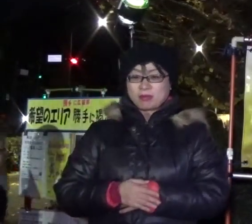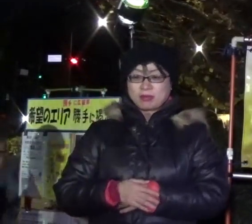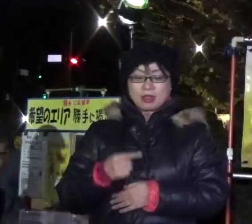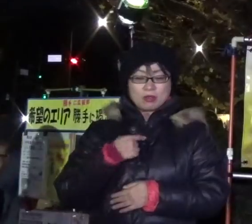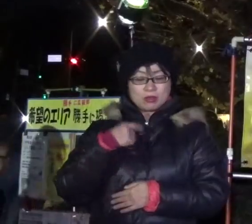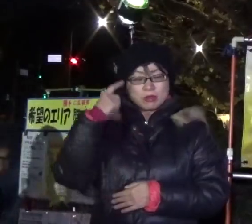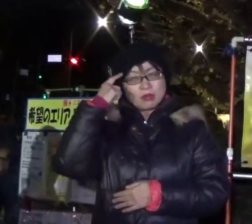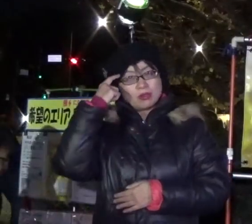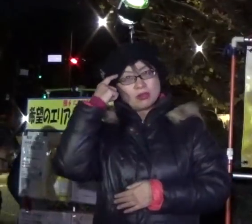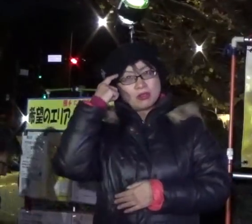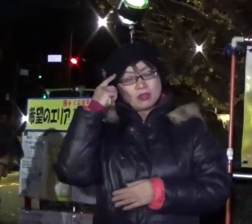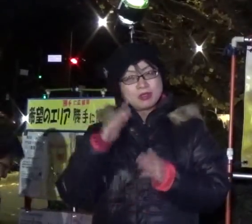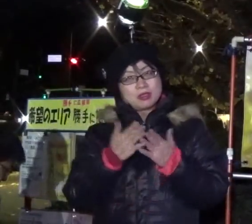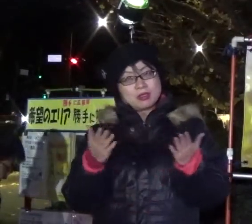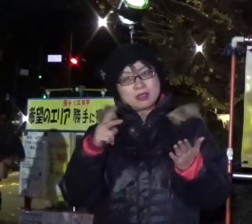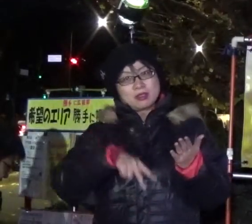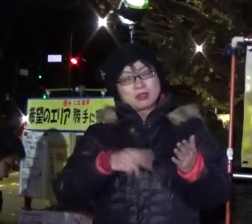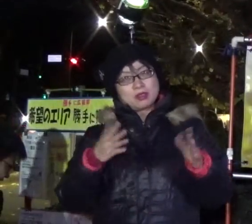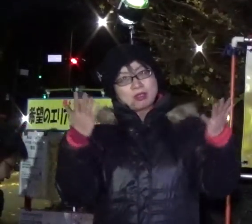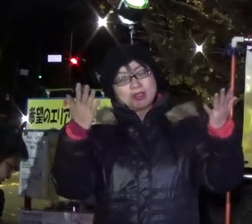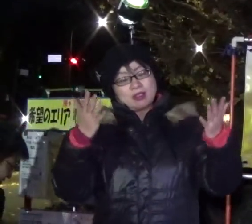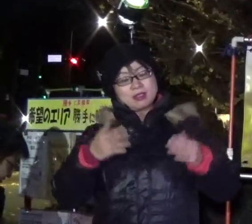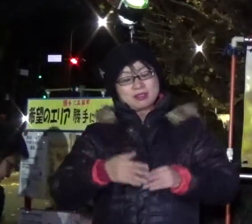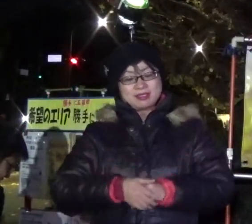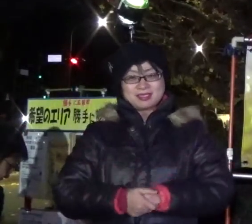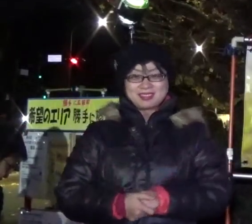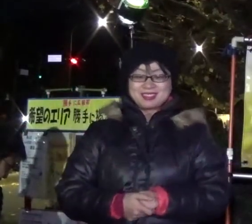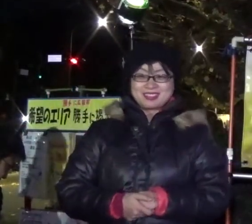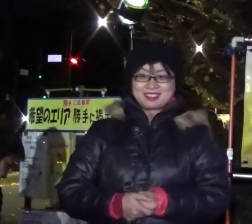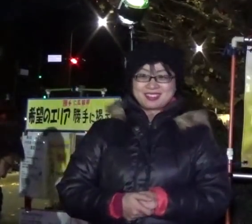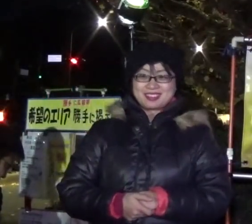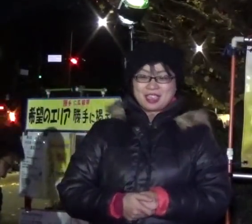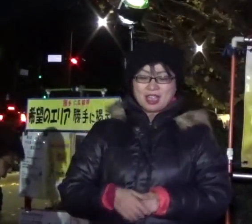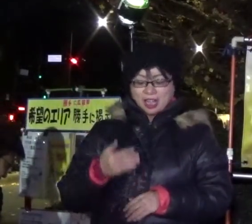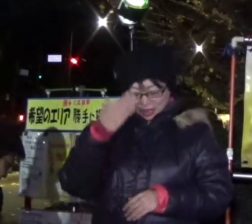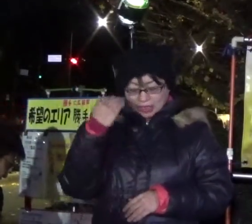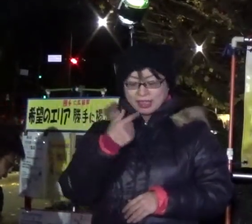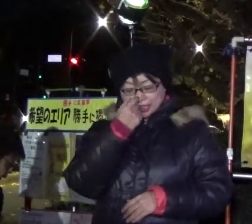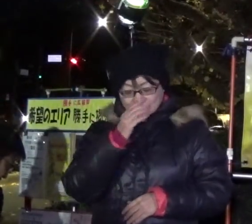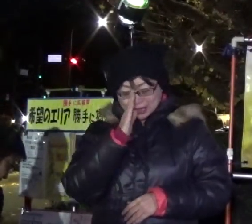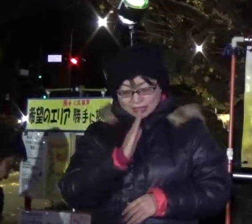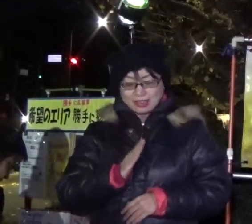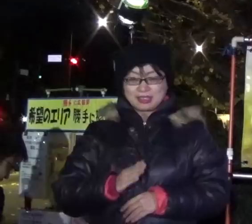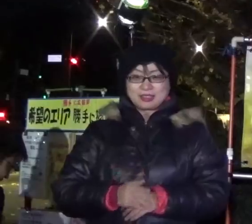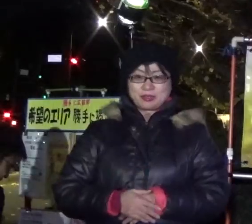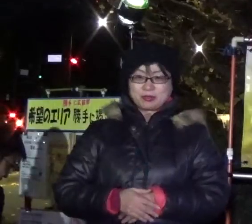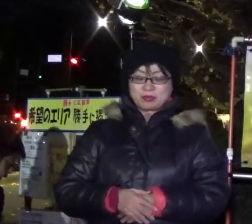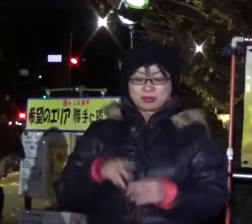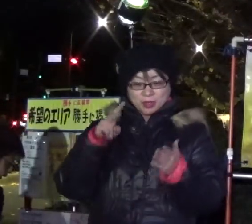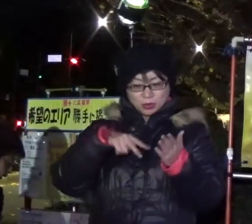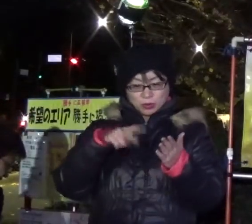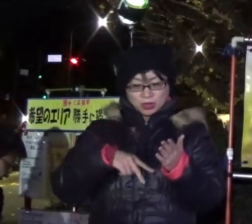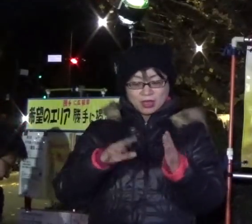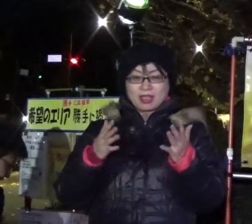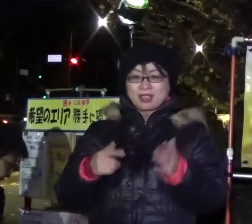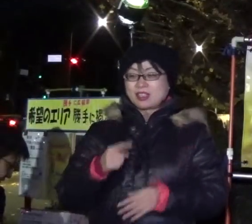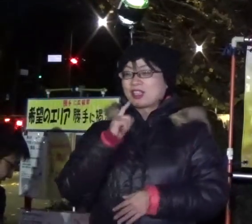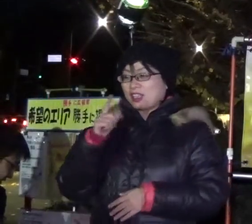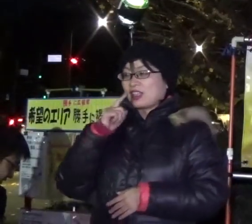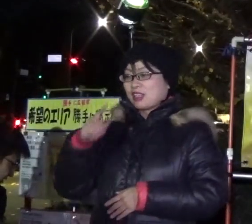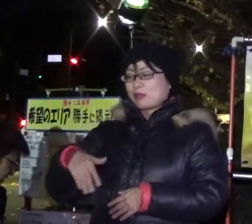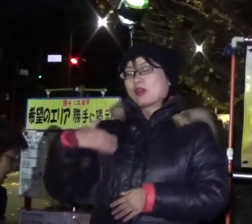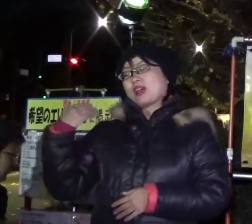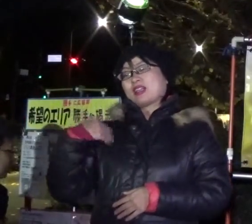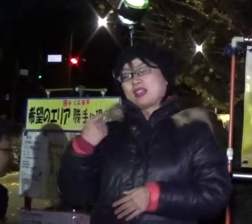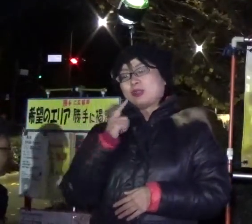たら私も実は資本論読んでません。でこれはやばいなと思って、でどうせ読んでないやつに適当なこと言っても分